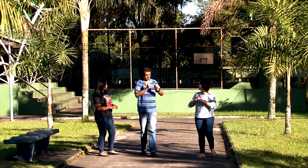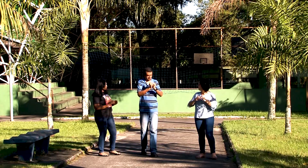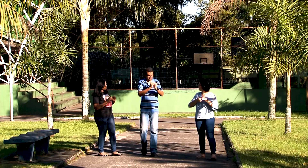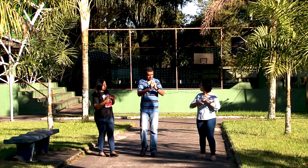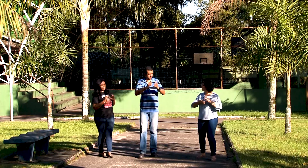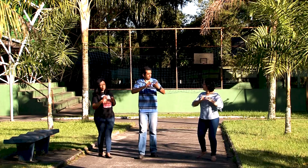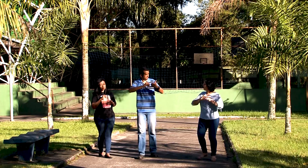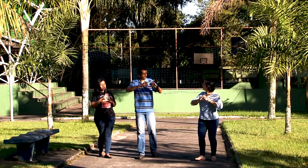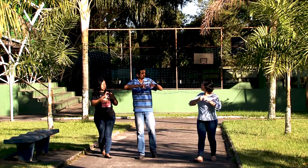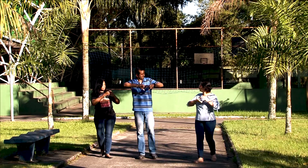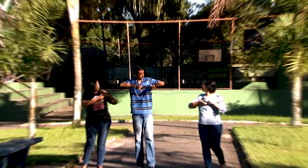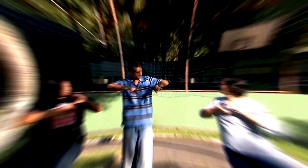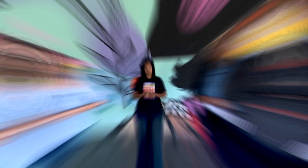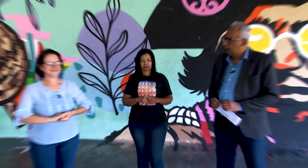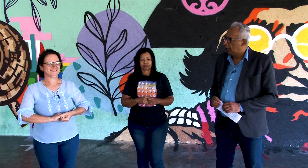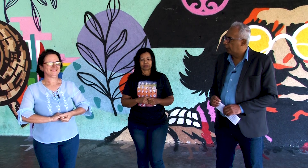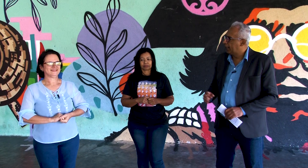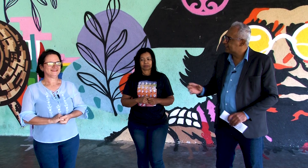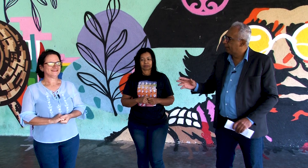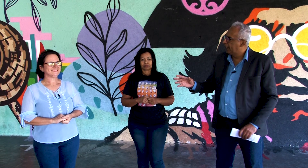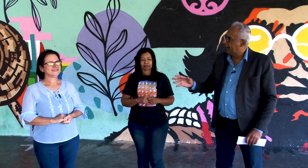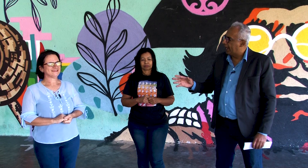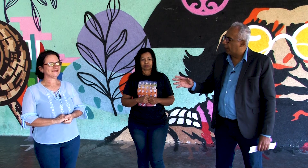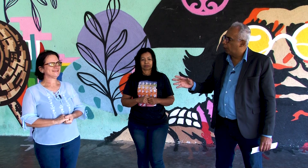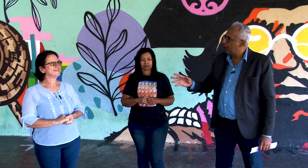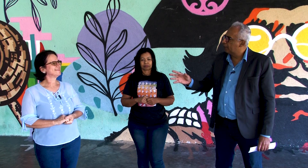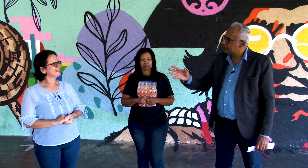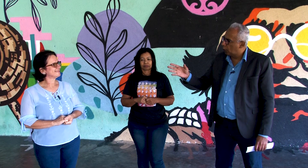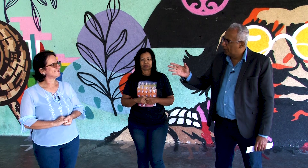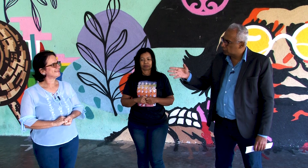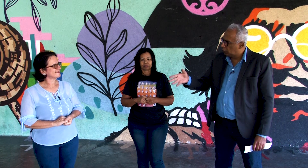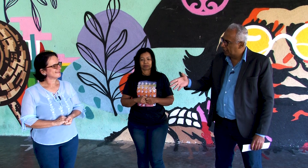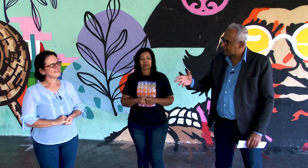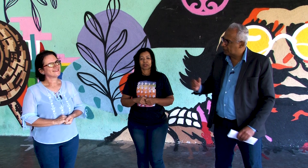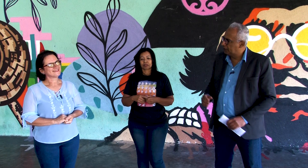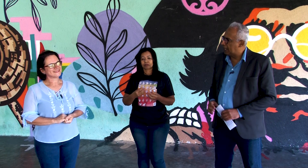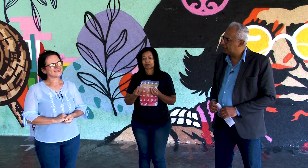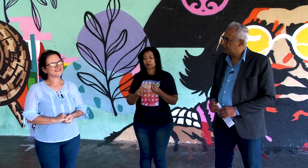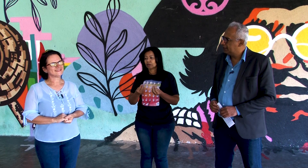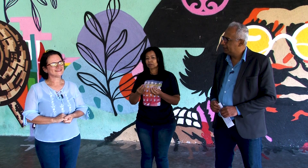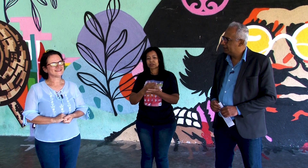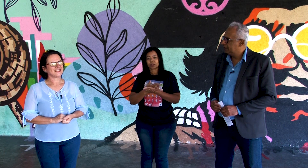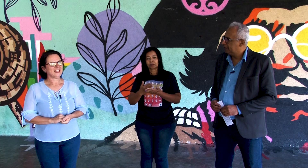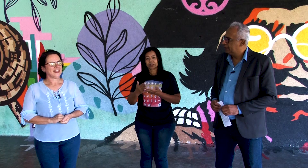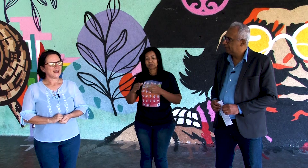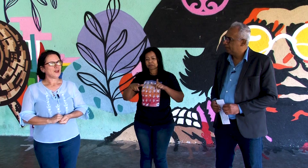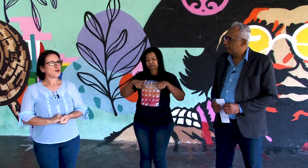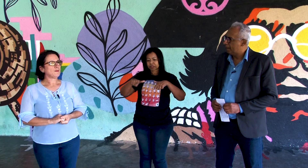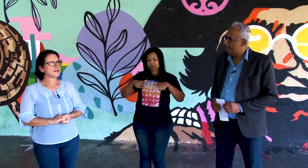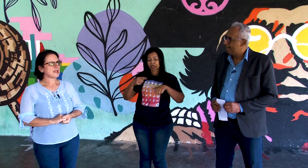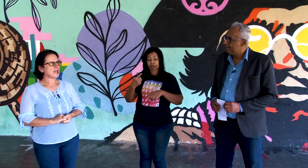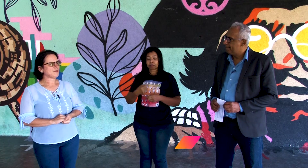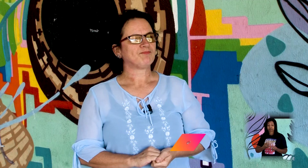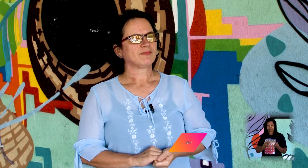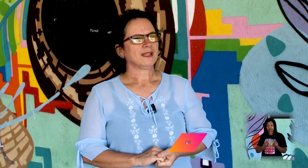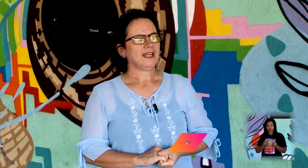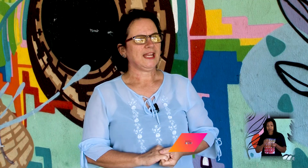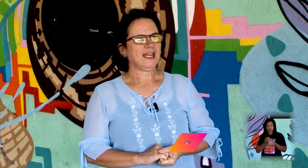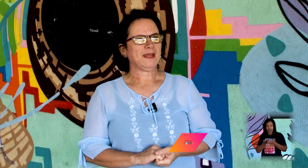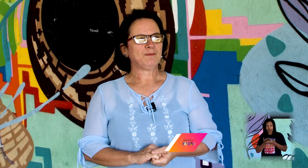da trajetória na profissão. Eu queria saber, Leia, como é que você começou nessa atividade? Eu